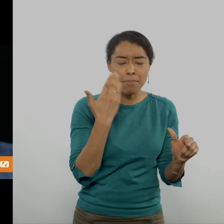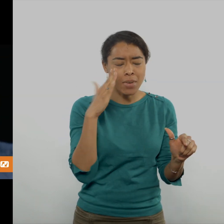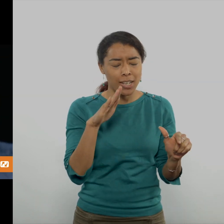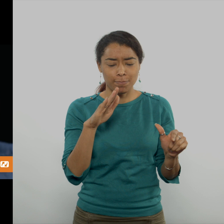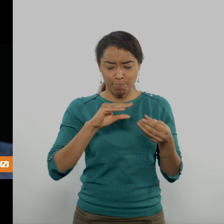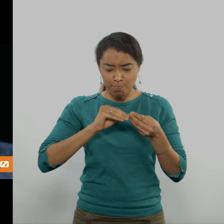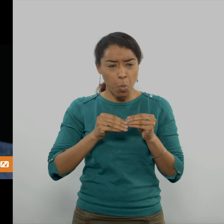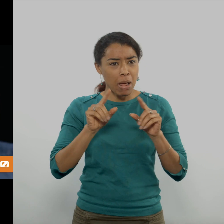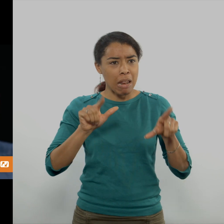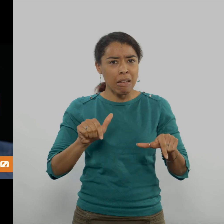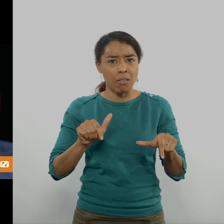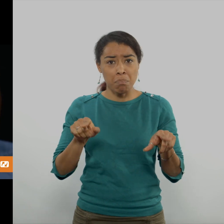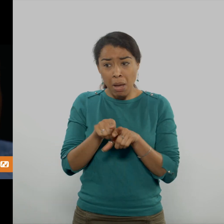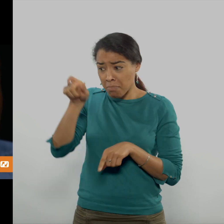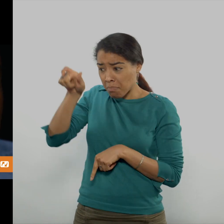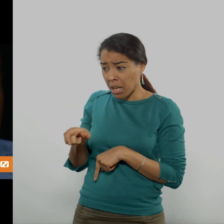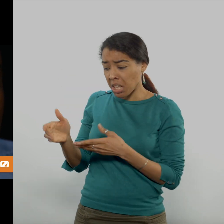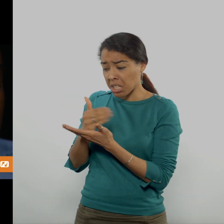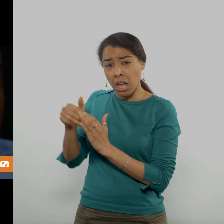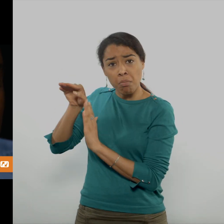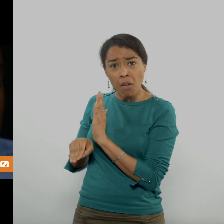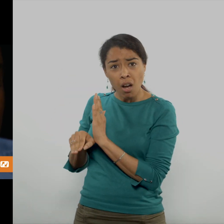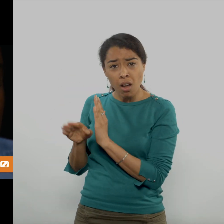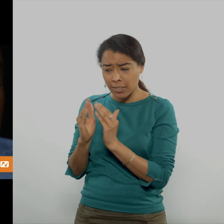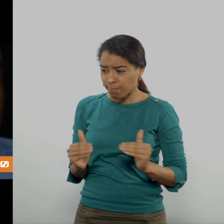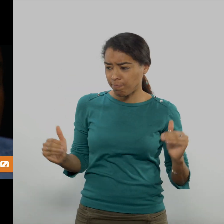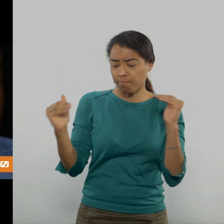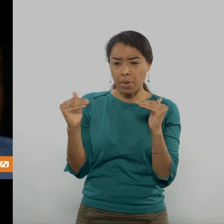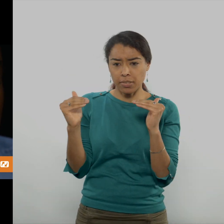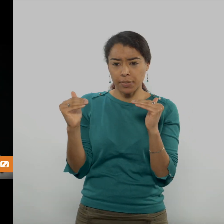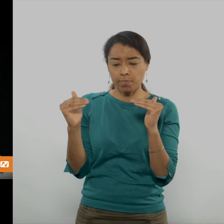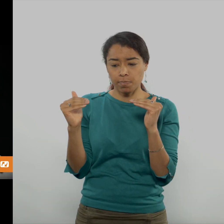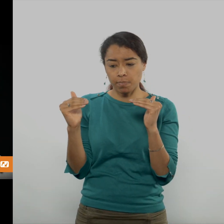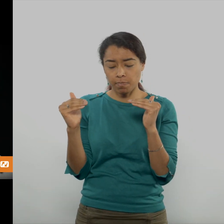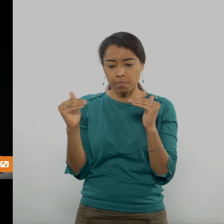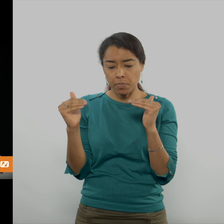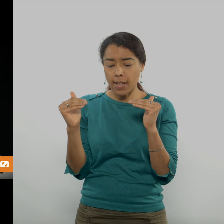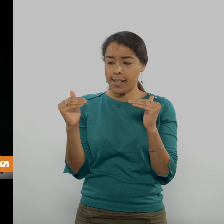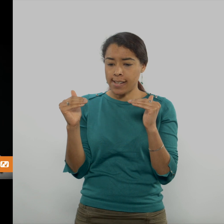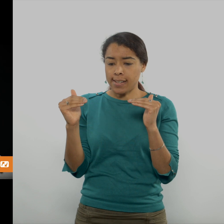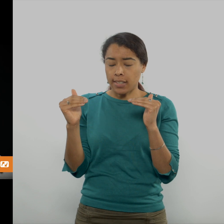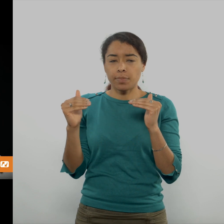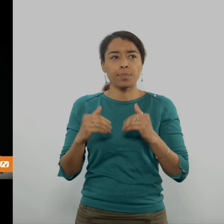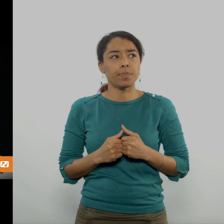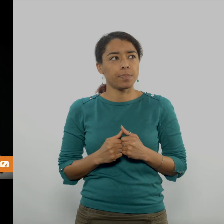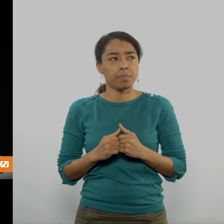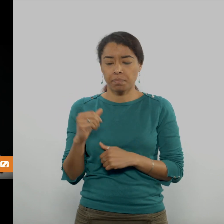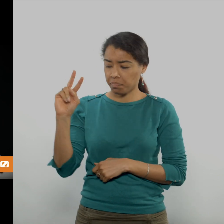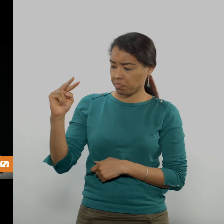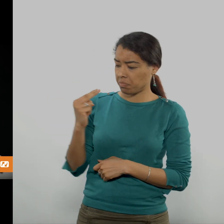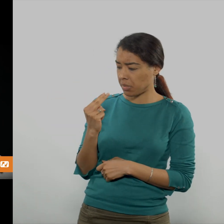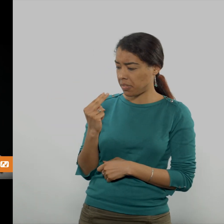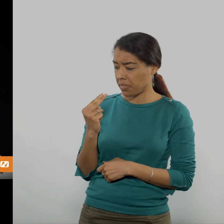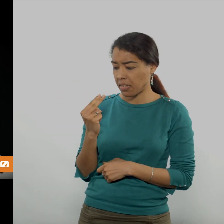qu'ils n'étaient pas forcément en paix, qu'ils avaient autant de problèmes que celui qui gagne le SMIC. Et à travers ça, je me suis remis en question,